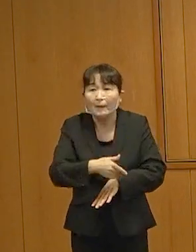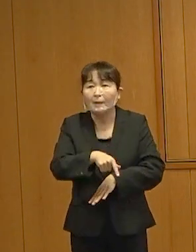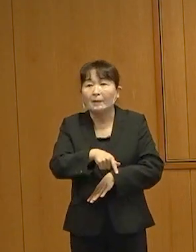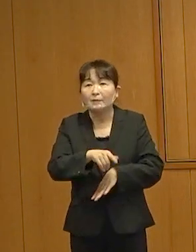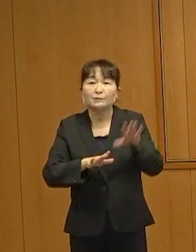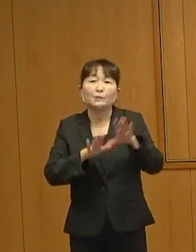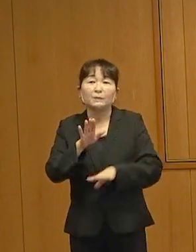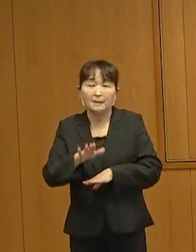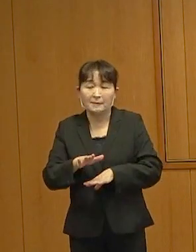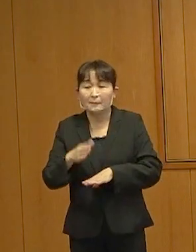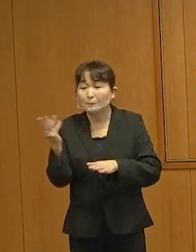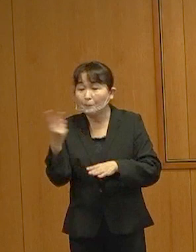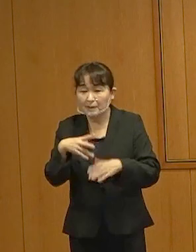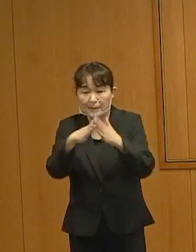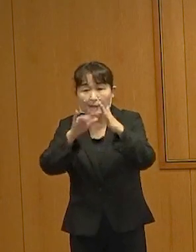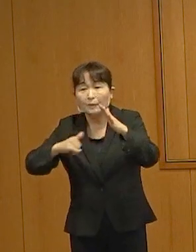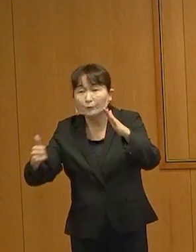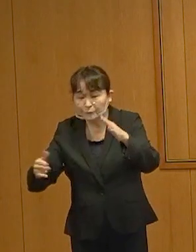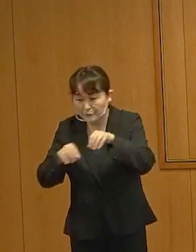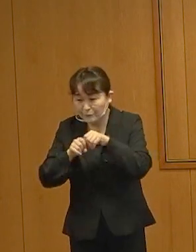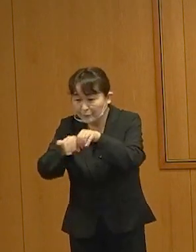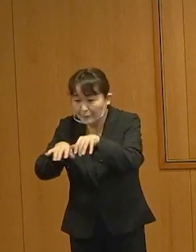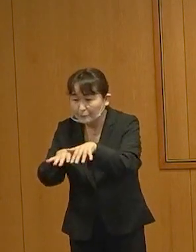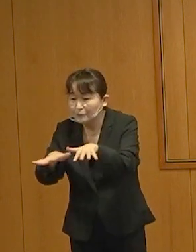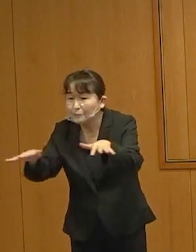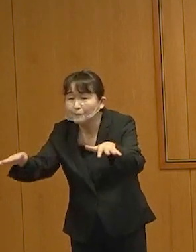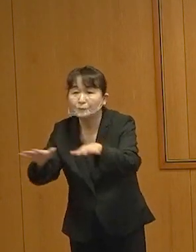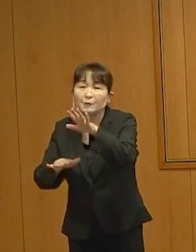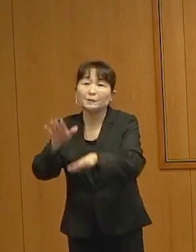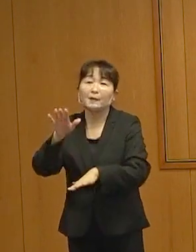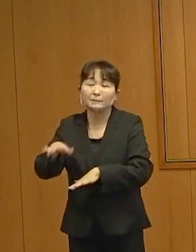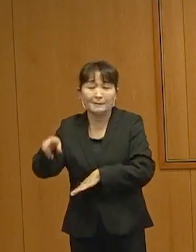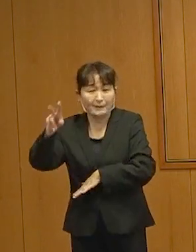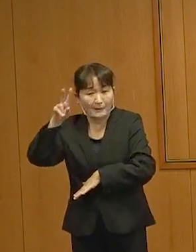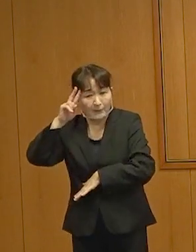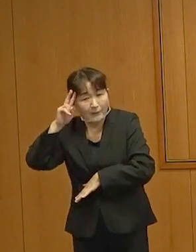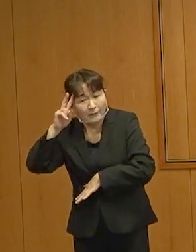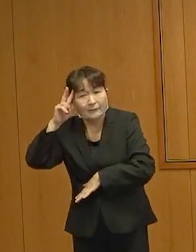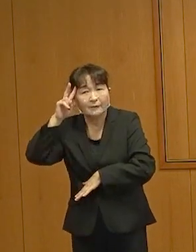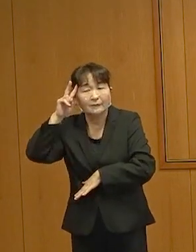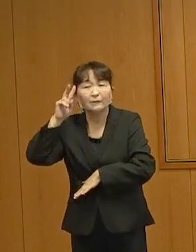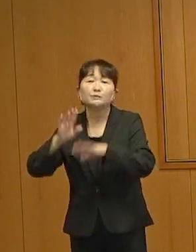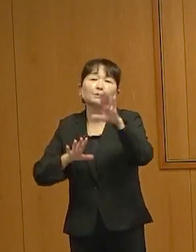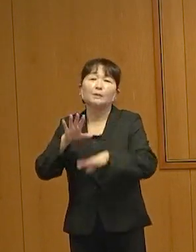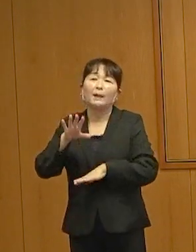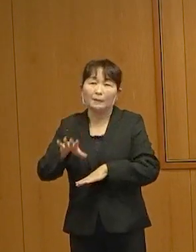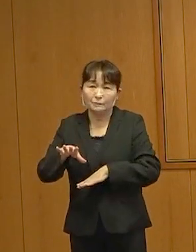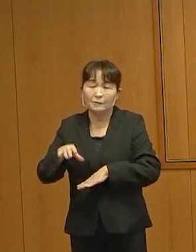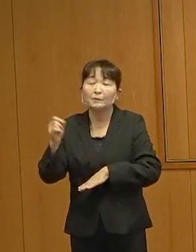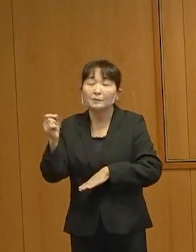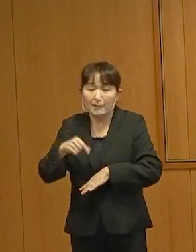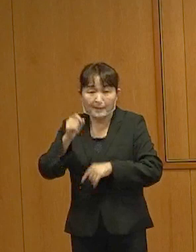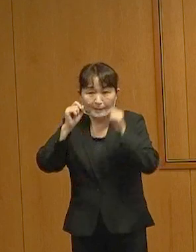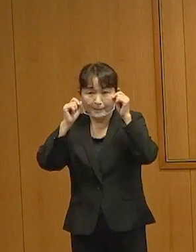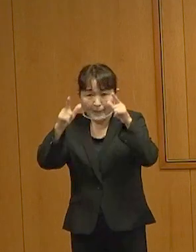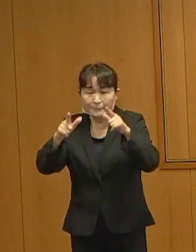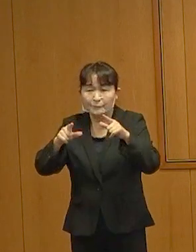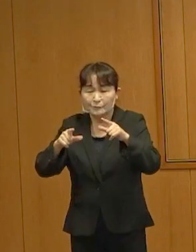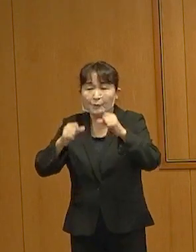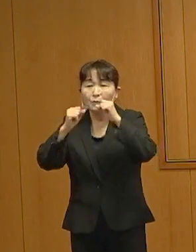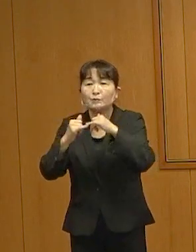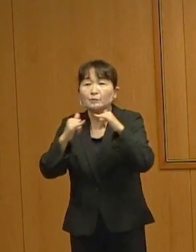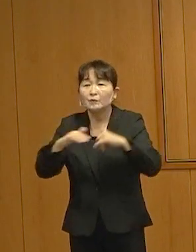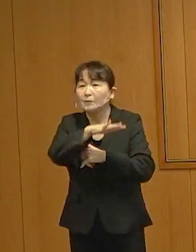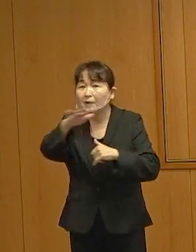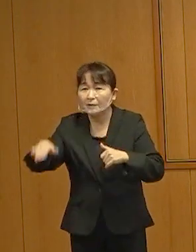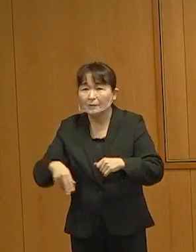での感染クラスターが起こったという部分の危機感を持った、その啓発とまた住民の理解も拡大したの